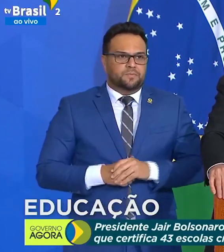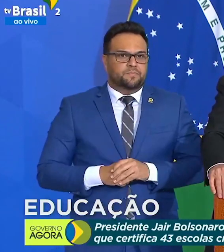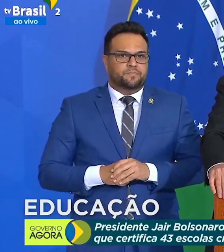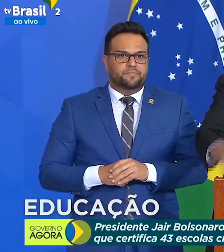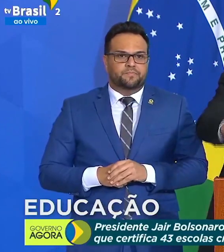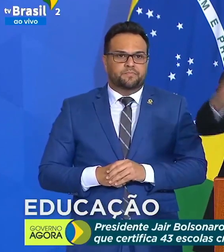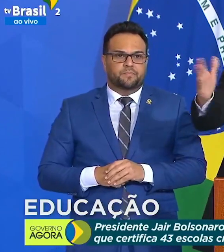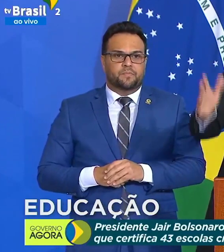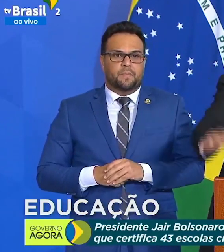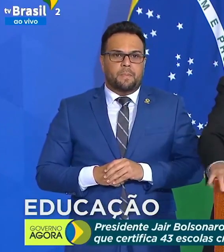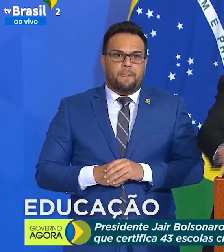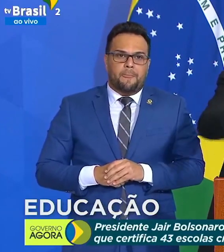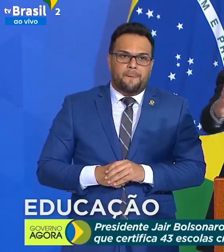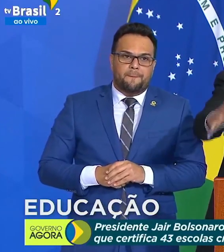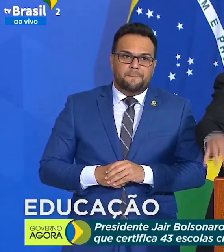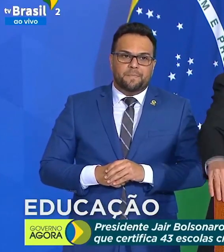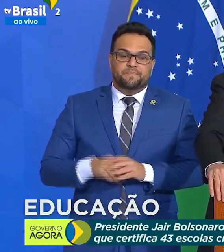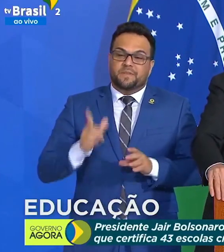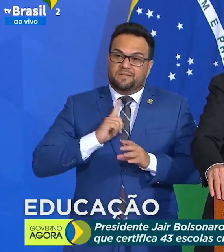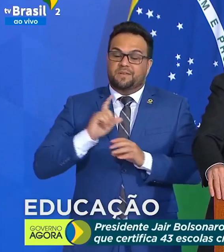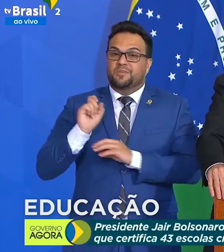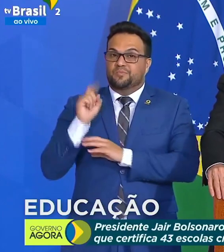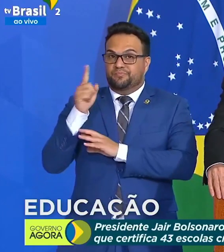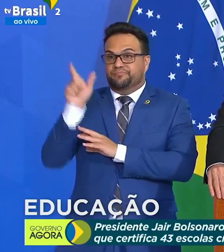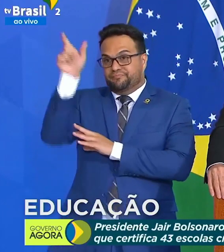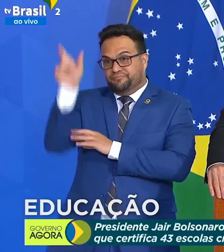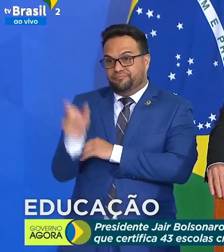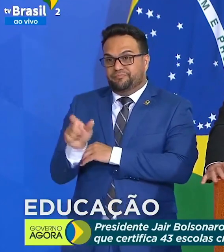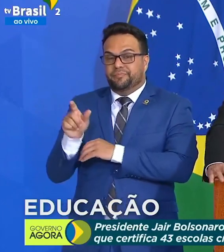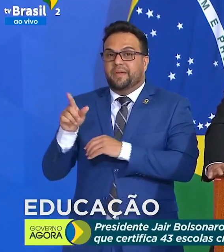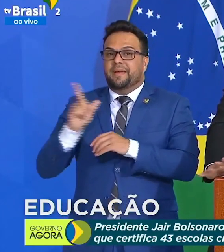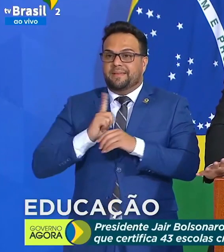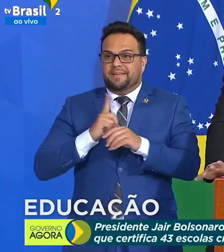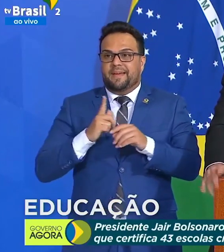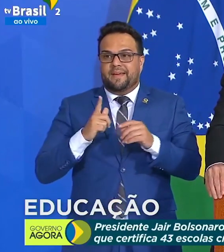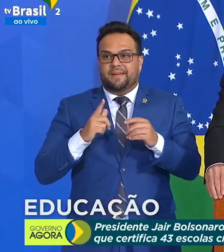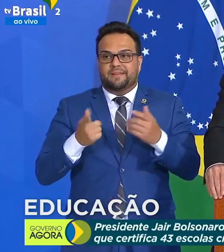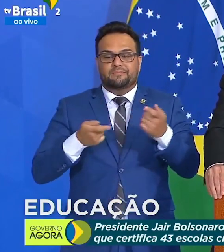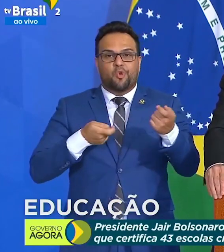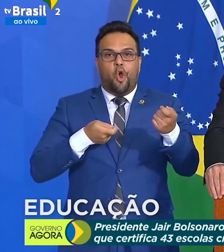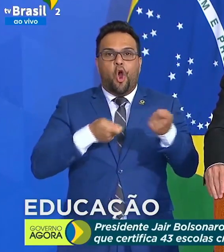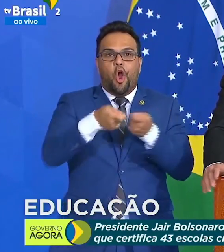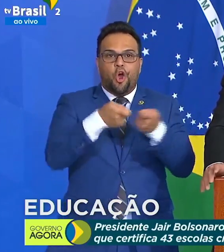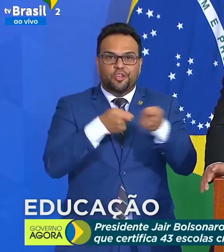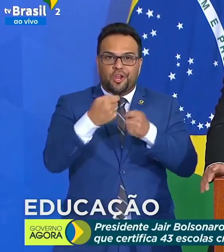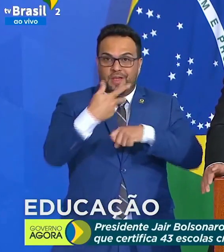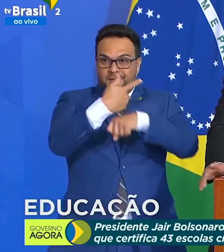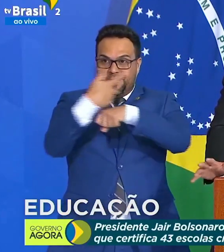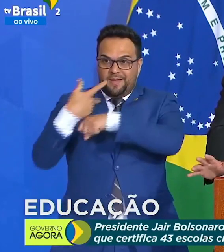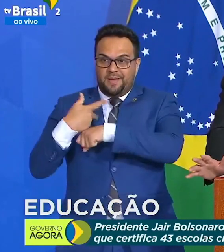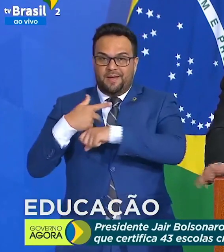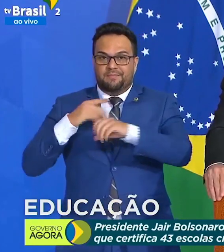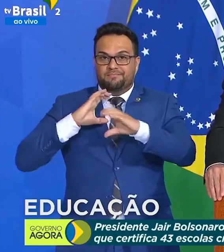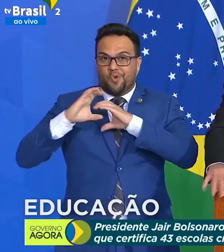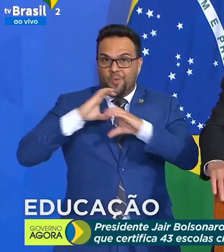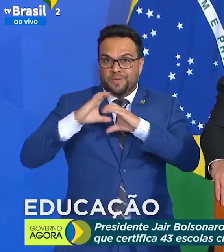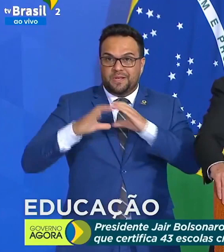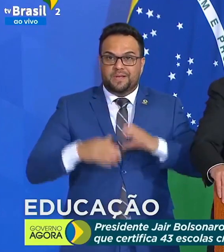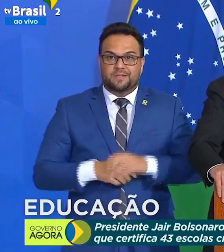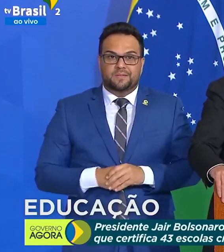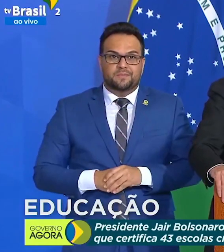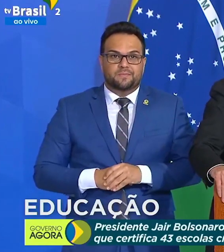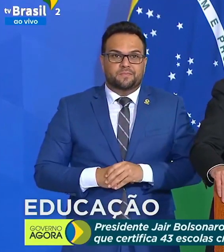importante. Se bem que tem um cara aí que quer regulamentar a mídia, né? E te vê a cara de pau do cara falando, ó, tem que ser